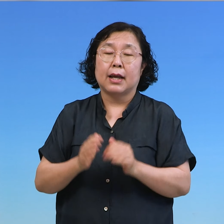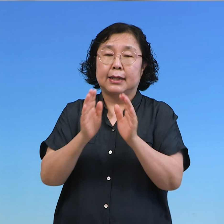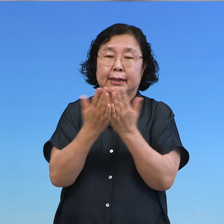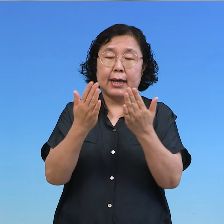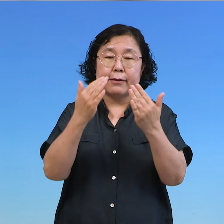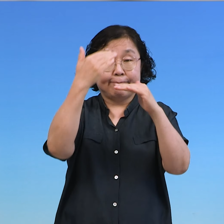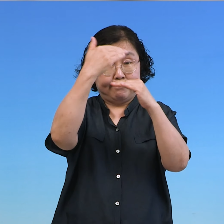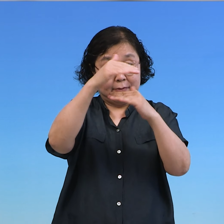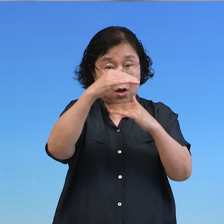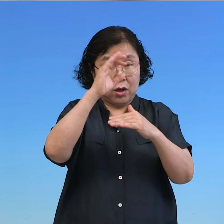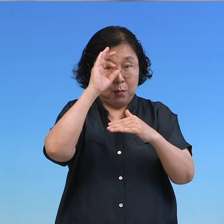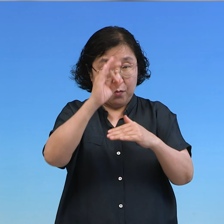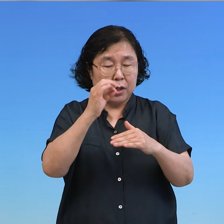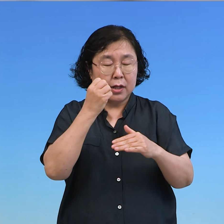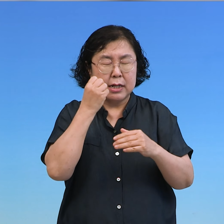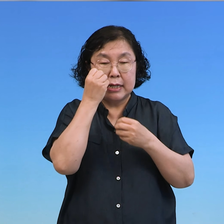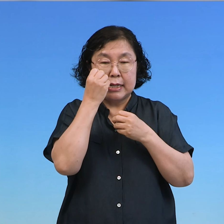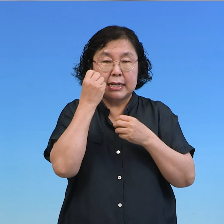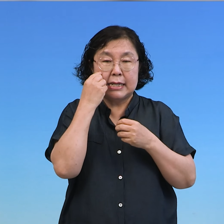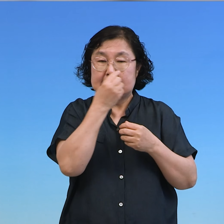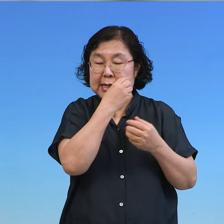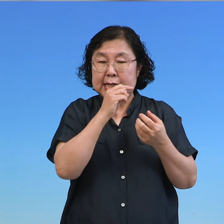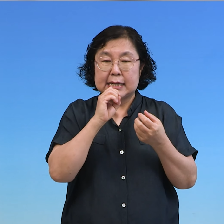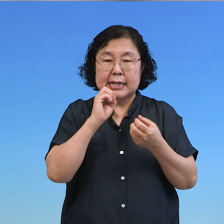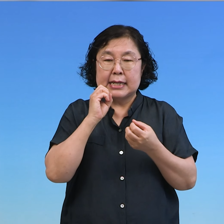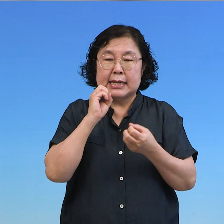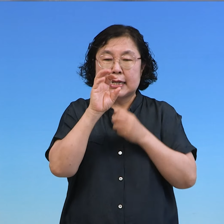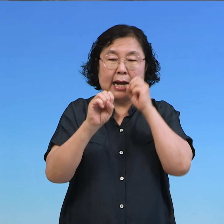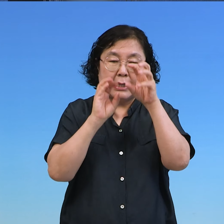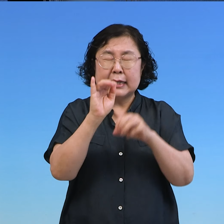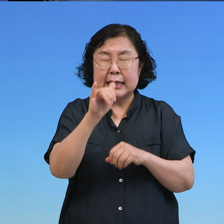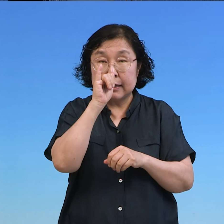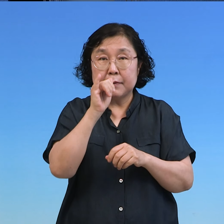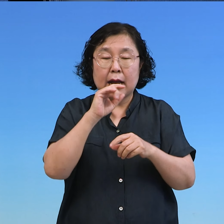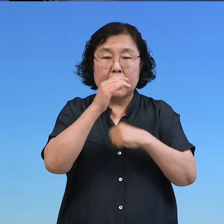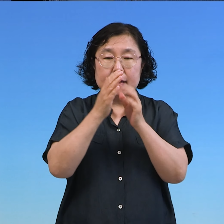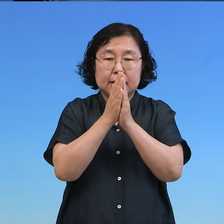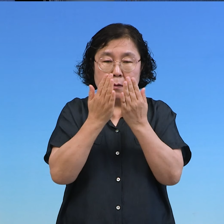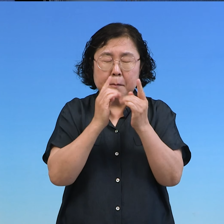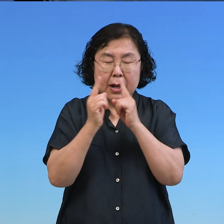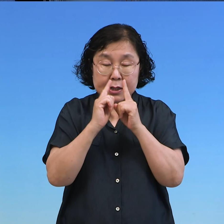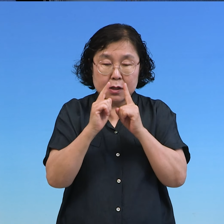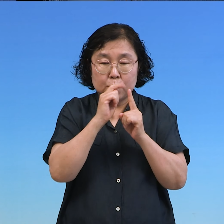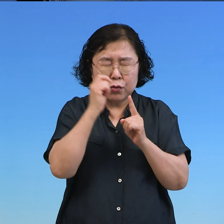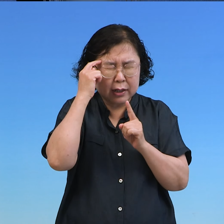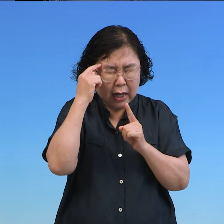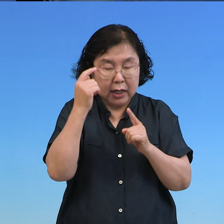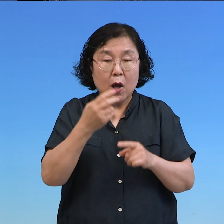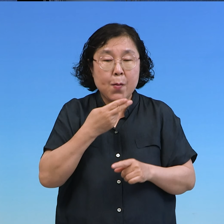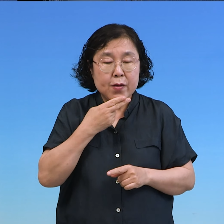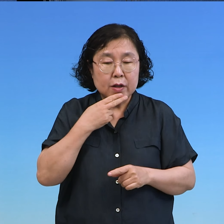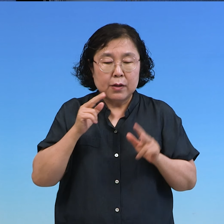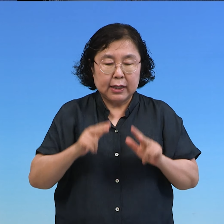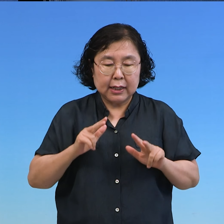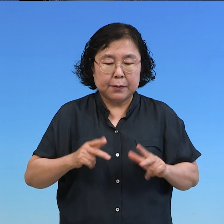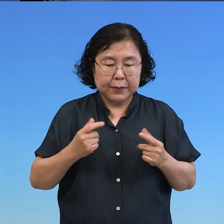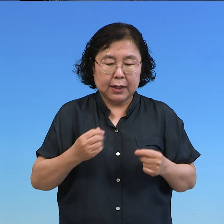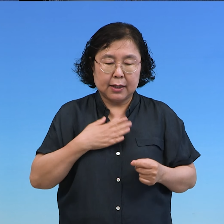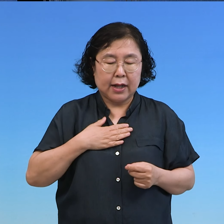저자가 경험한 간증이 나옵니다 한번 내용을 들어보세요 말씀 묵상이 없었다면 지금의 저는